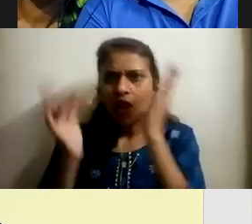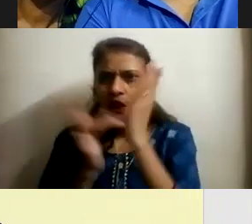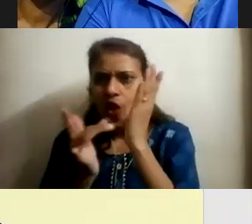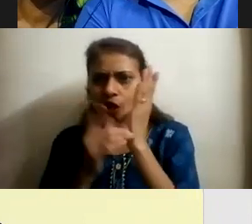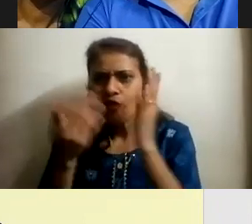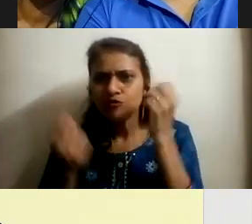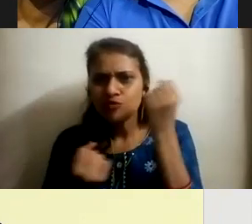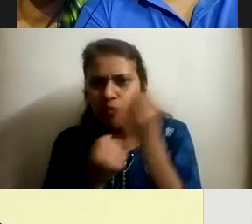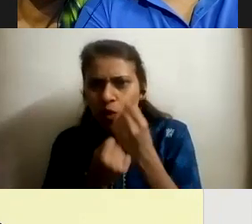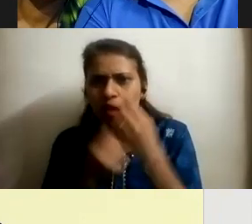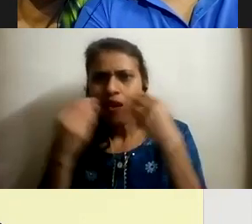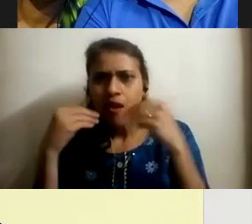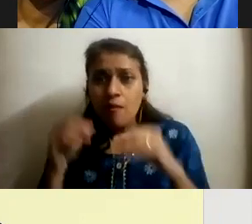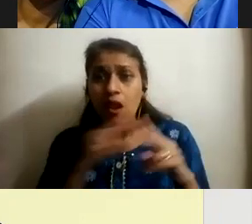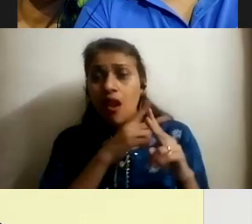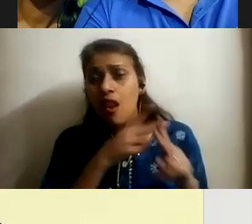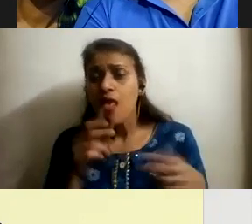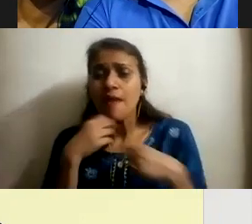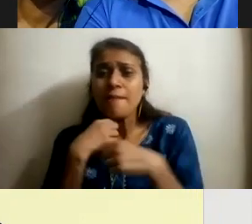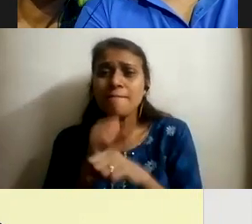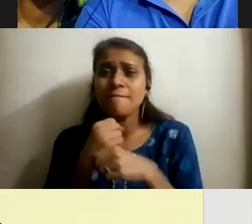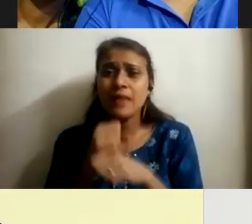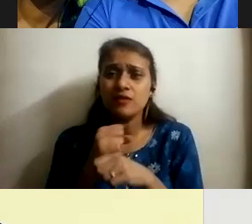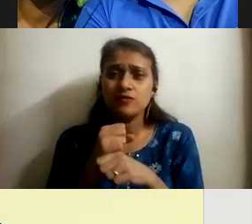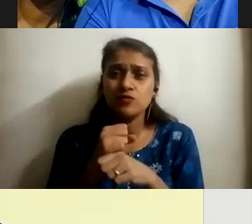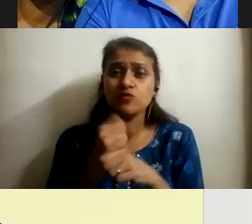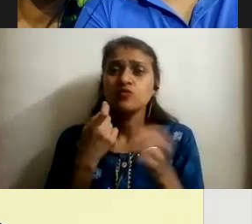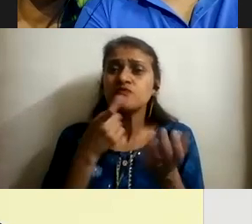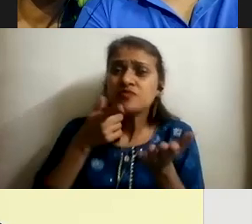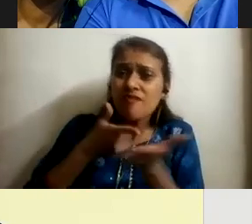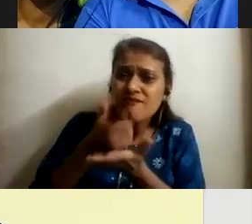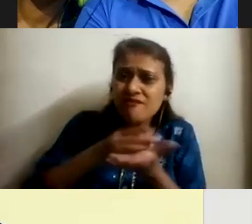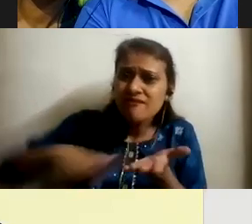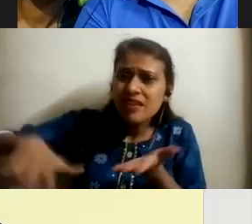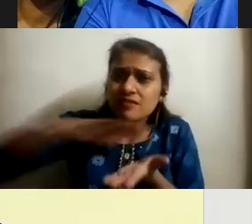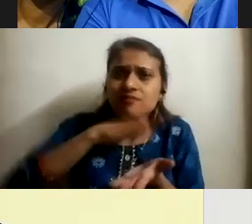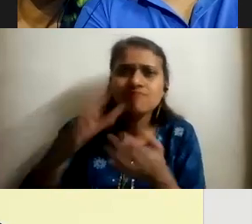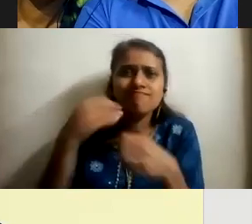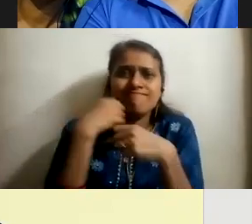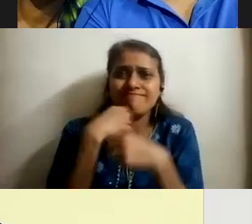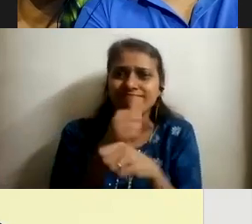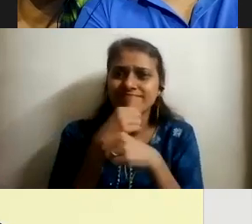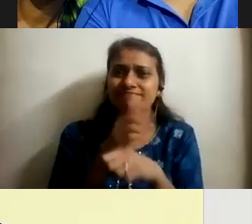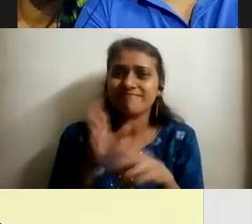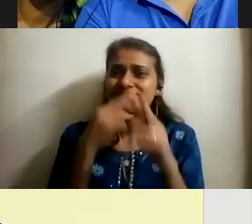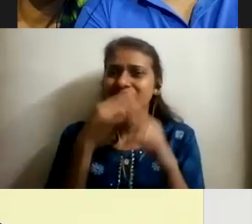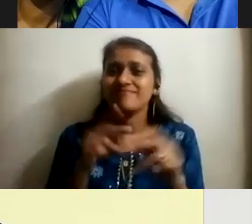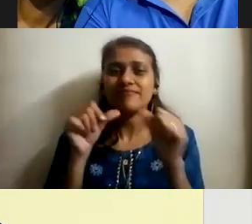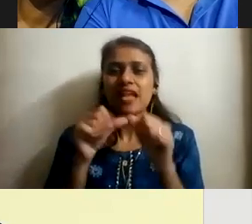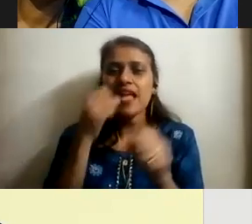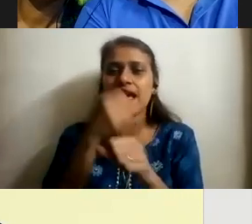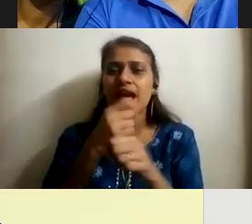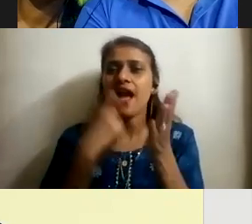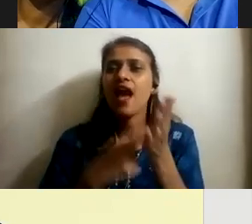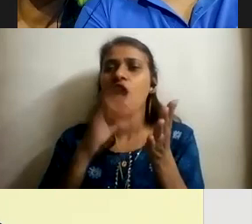द एबिलिटी इट वॉज ऑल्सो डेवलप्ड बाई अ रूरल फार्मर This is again a social, agro-social businesses ka